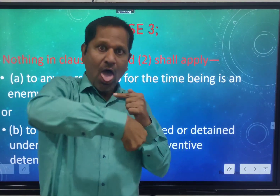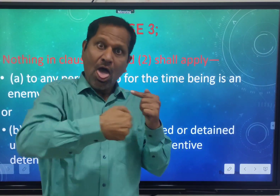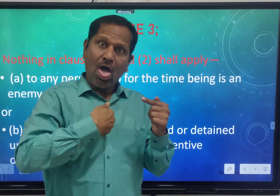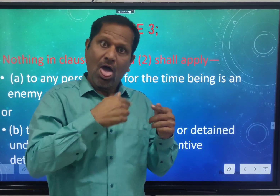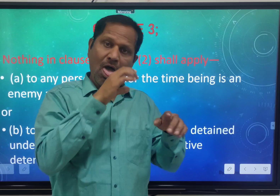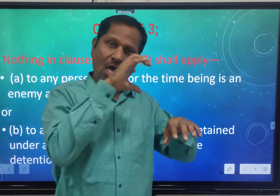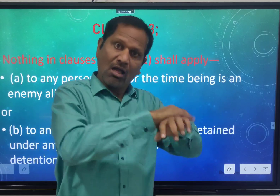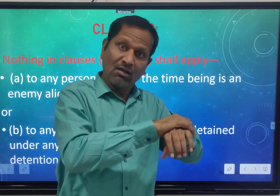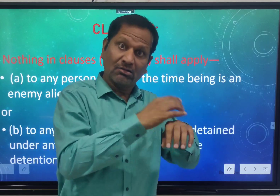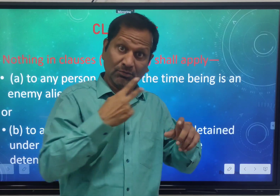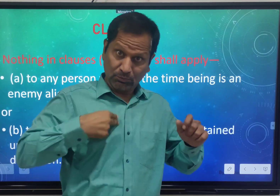वो यदि